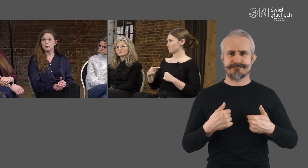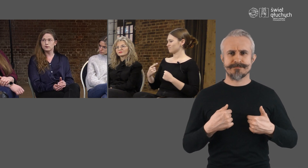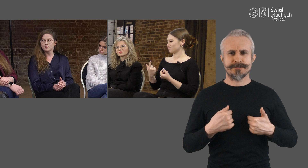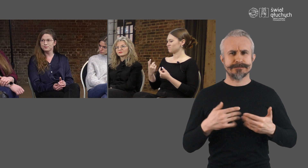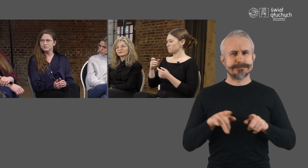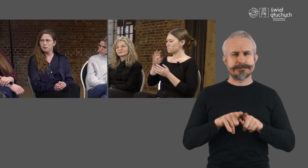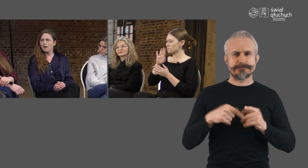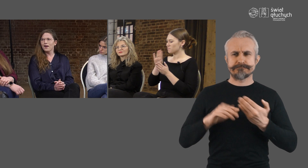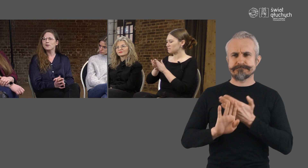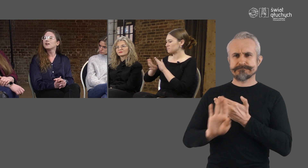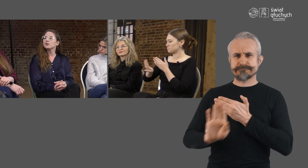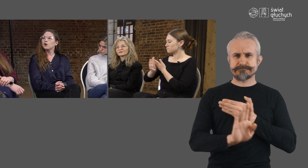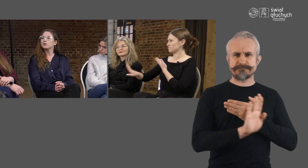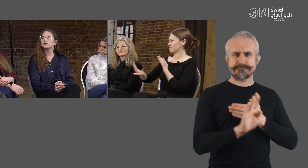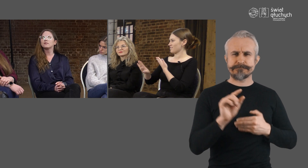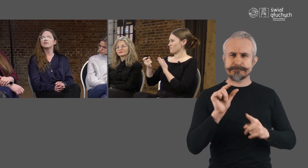sortu,